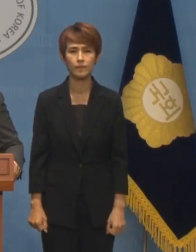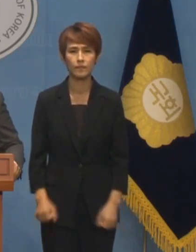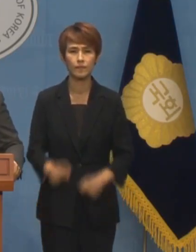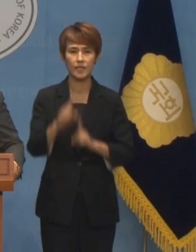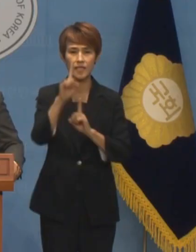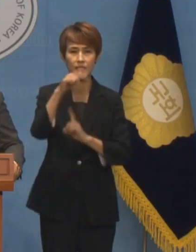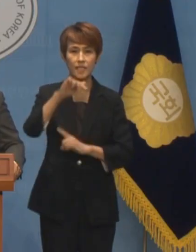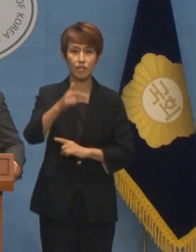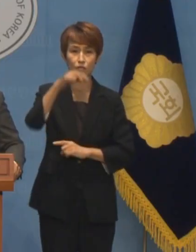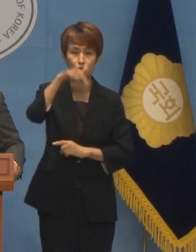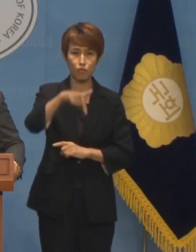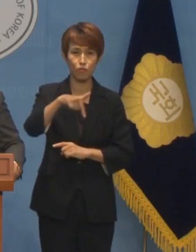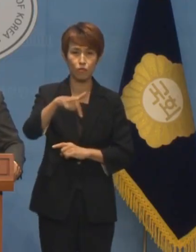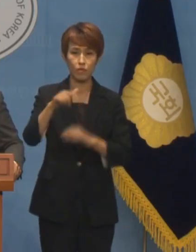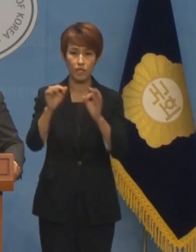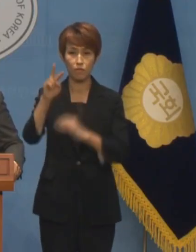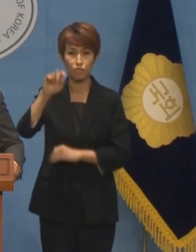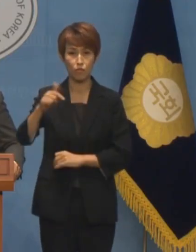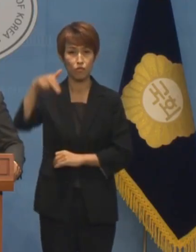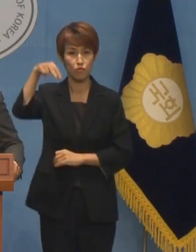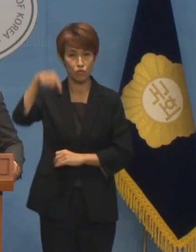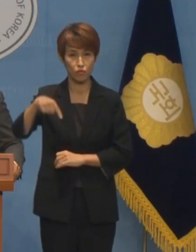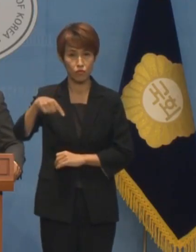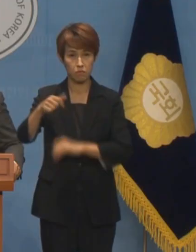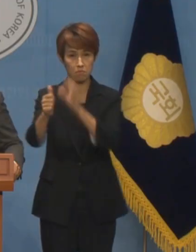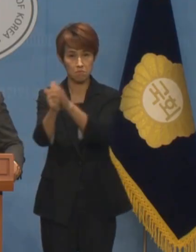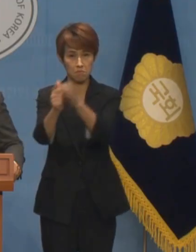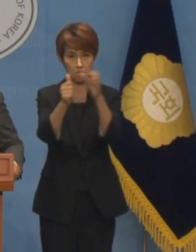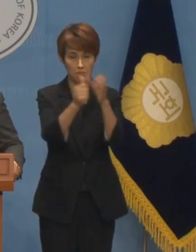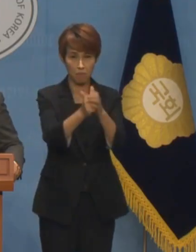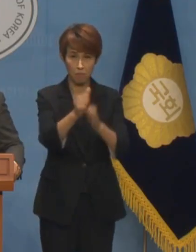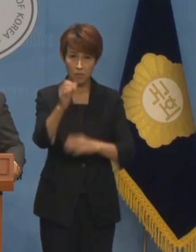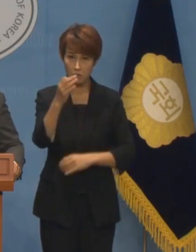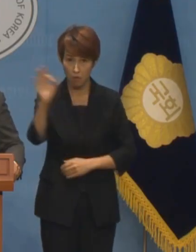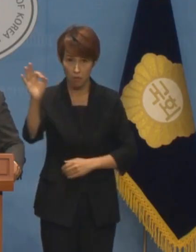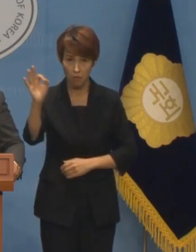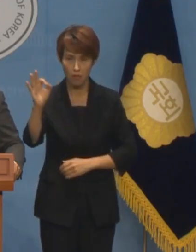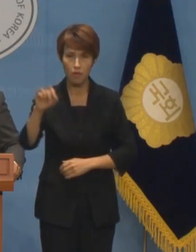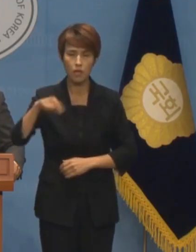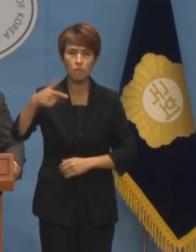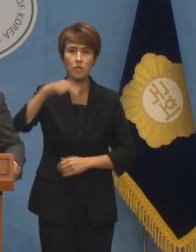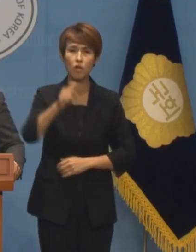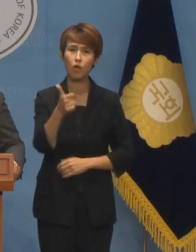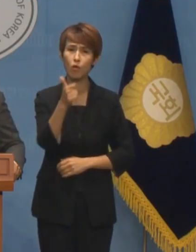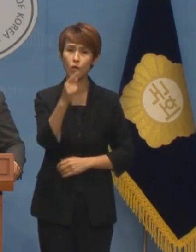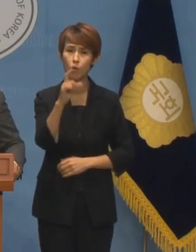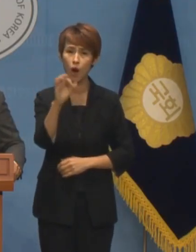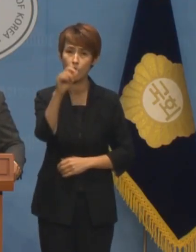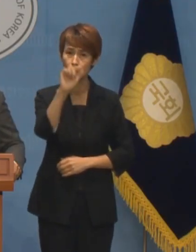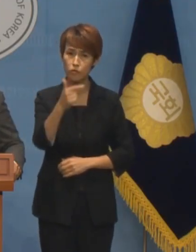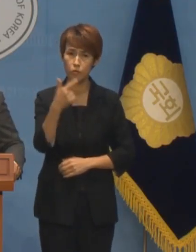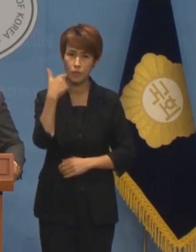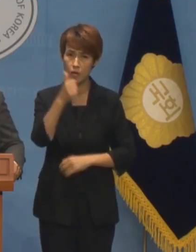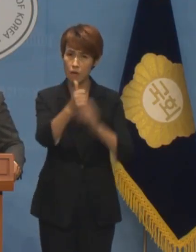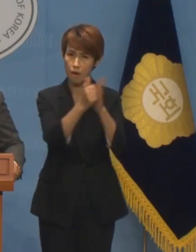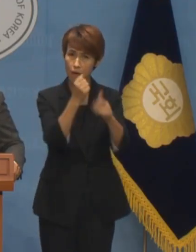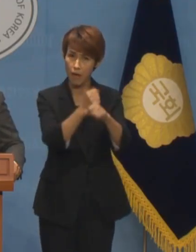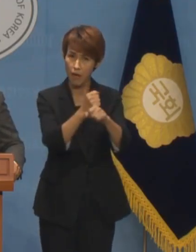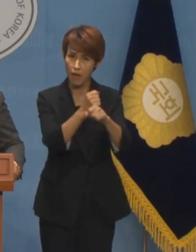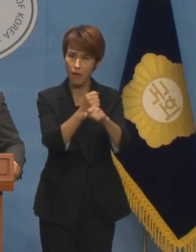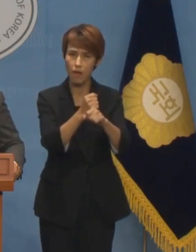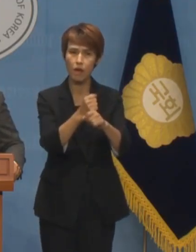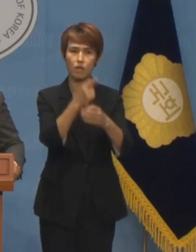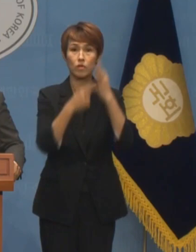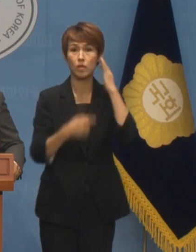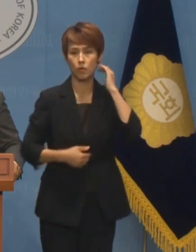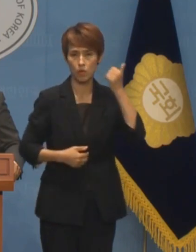이진숙, 김문수가 적절하다면 다음은 전광훈 차례인가? 윤석열 대통령이 이진숙